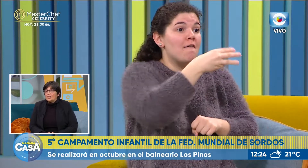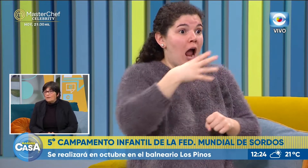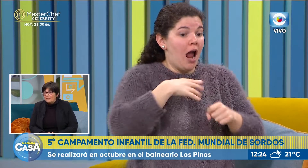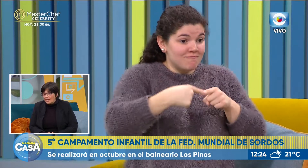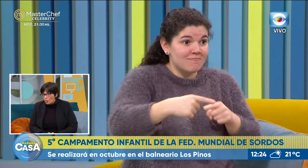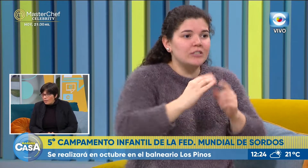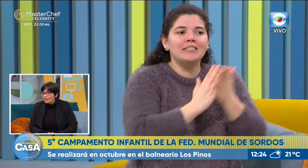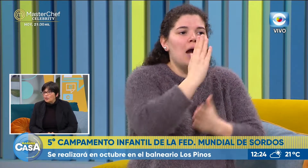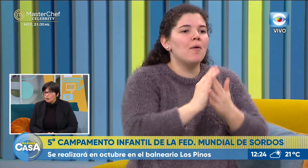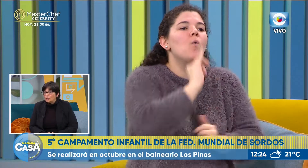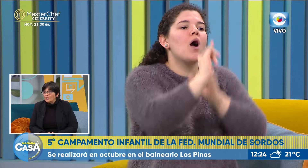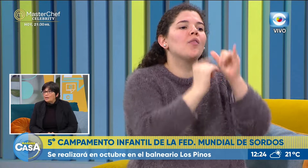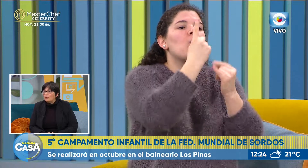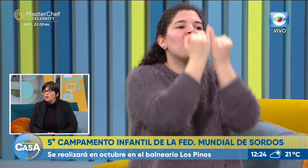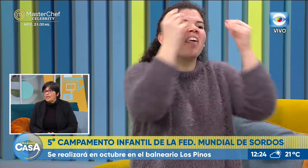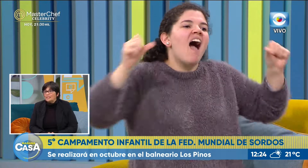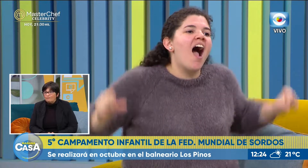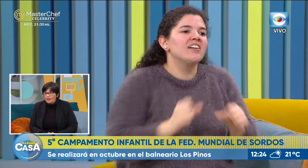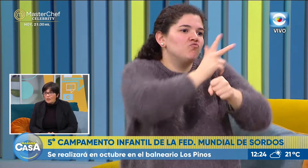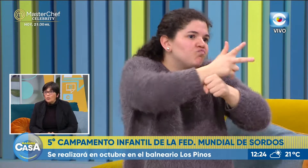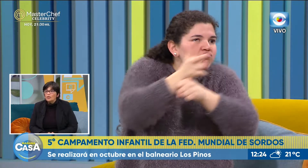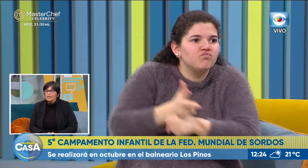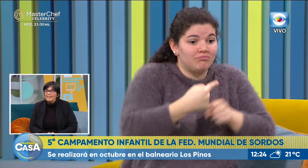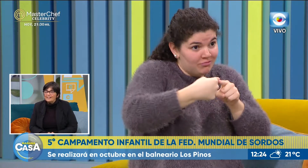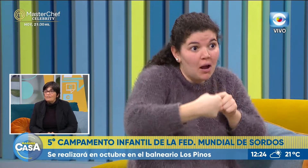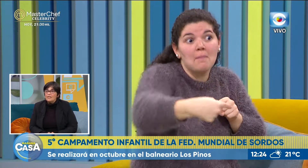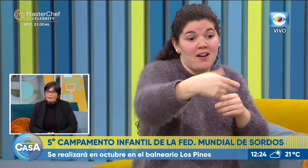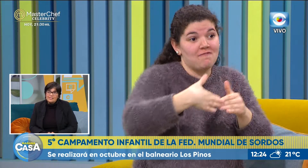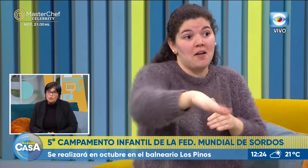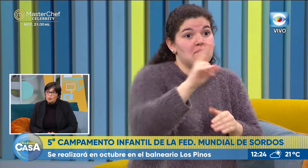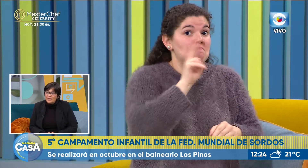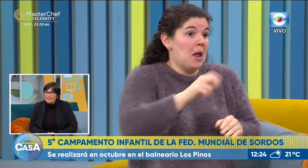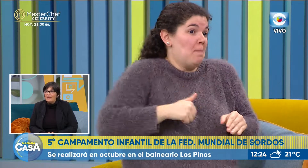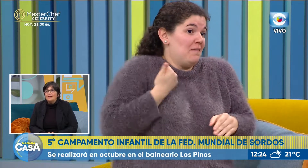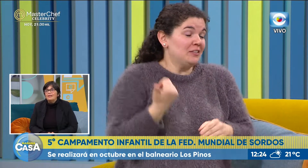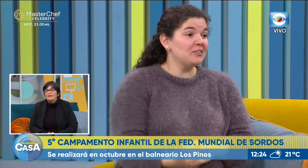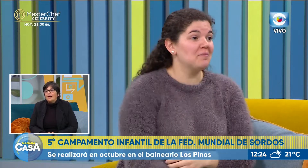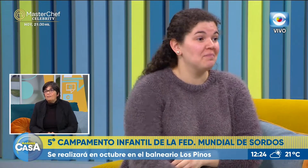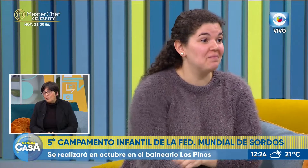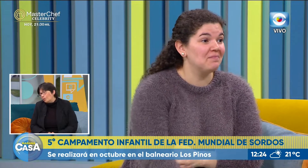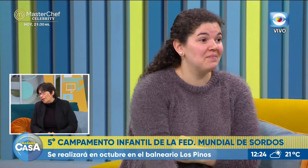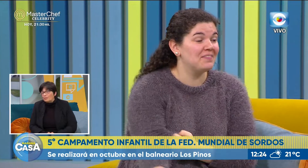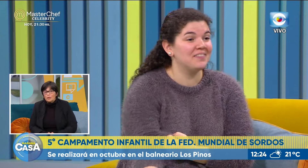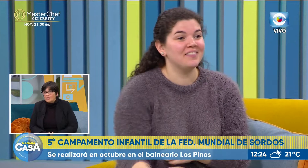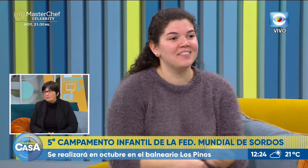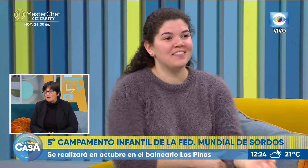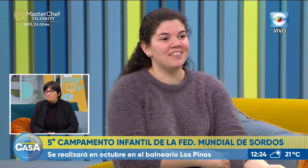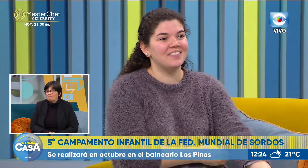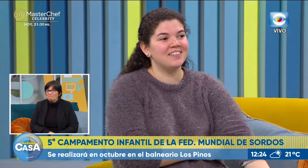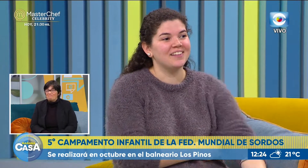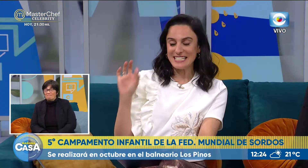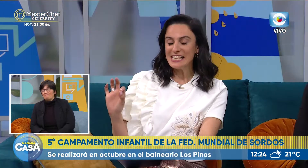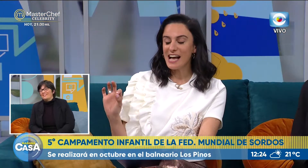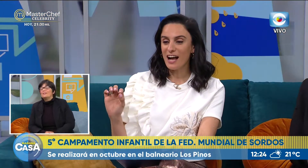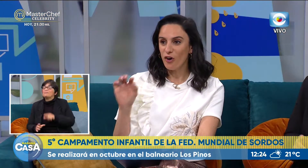a verlo a través de la web que nosotros tenemos y en el Facebook, cada actividad va a hacer su vida al vivo y pueden aprovechar y mirar.